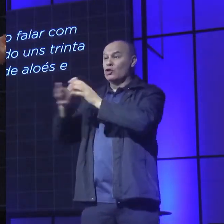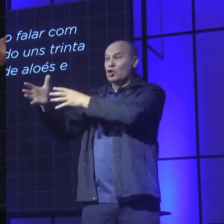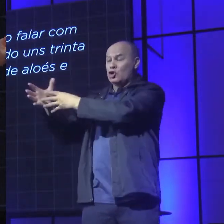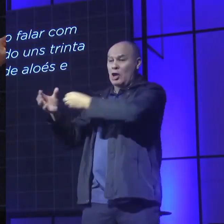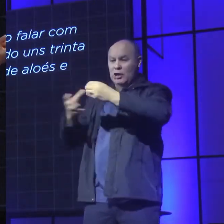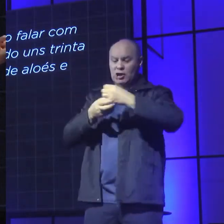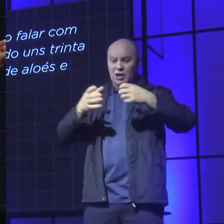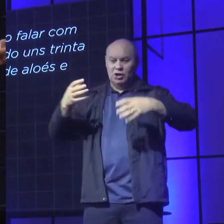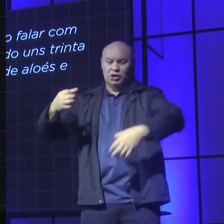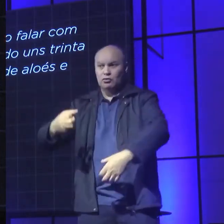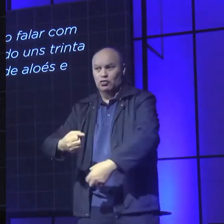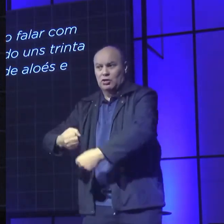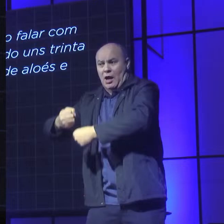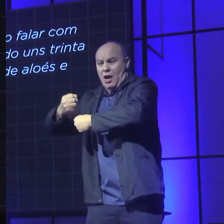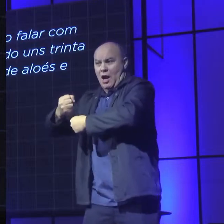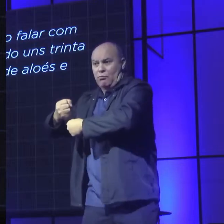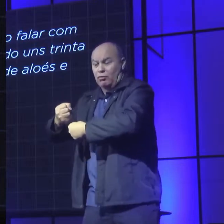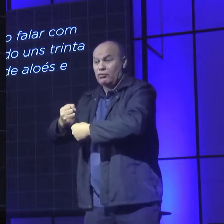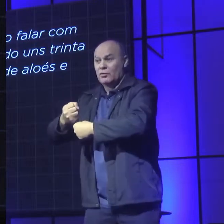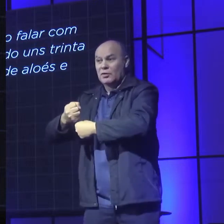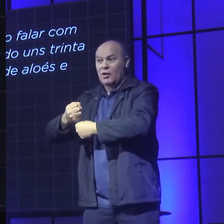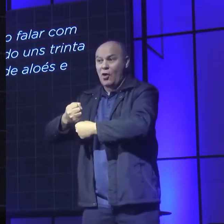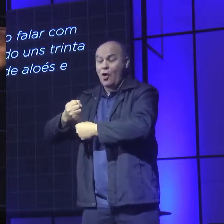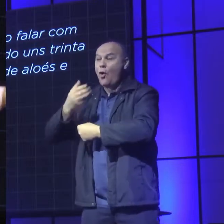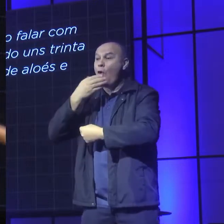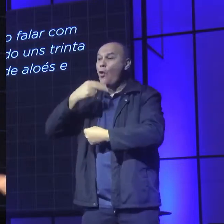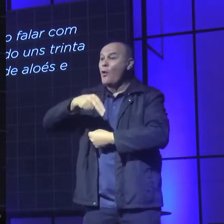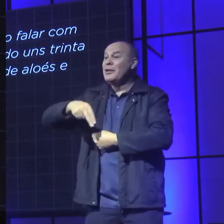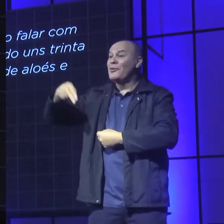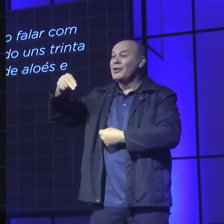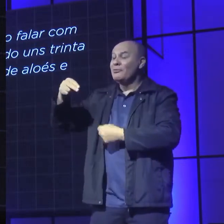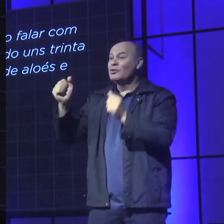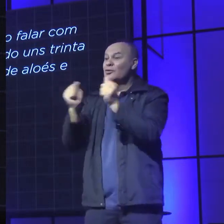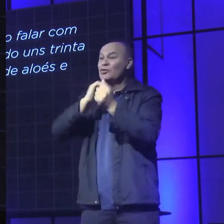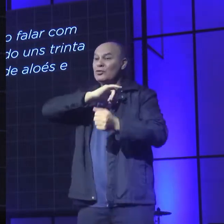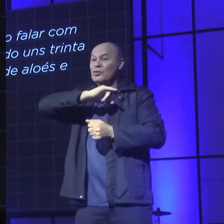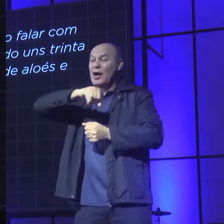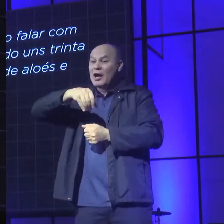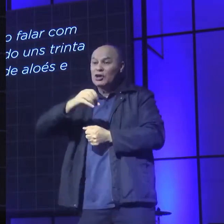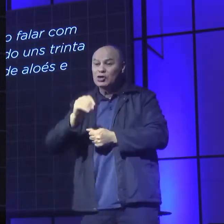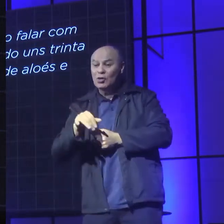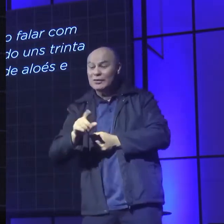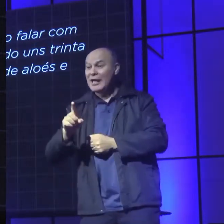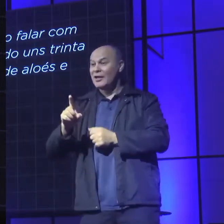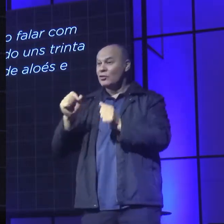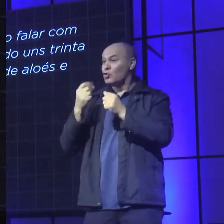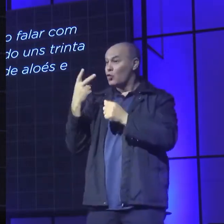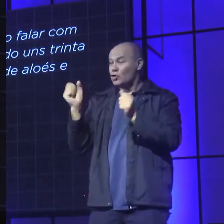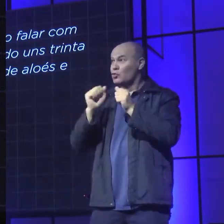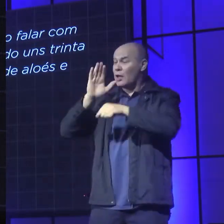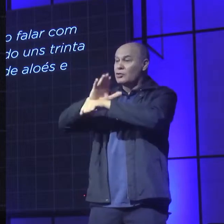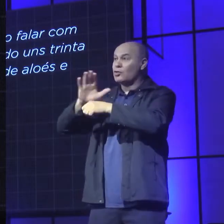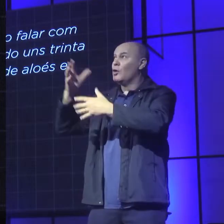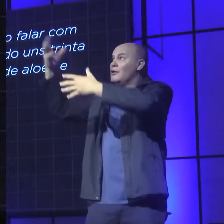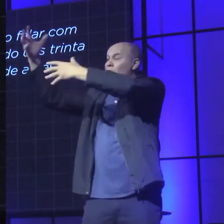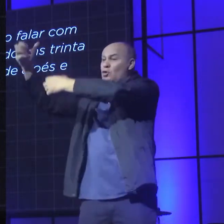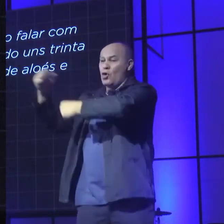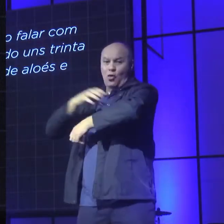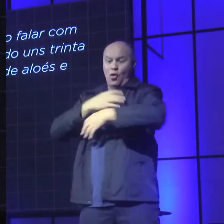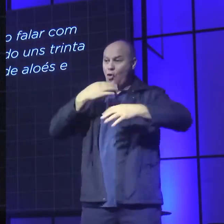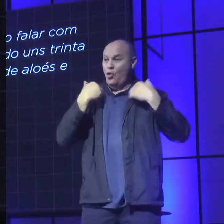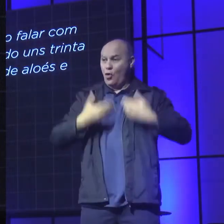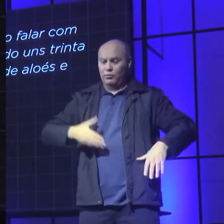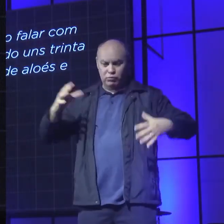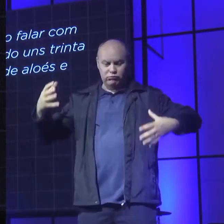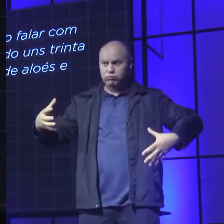de Arimateia e Nicodemos. Os discípulos tudo se sumiram. Mas percebam que agora